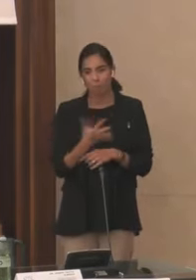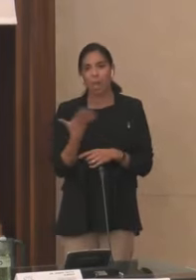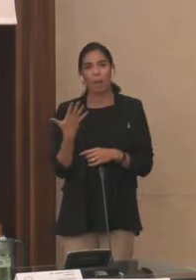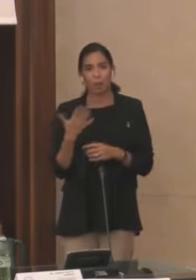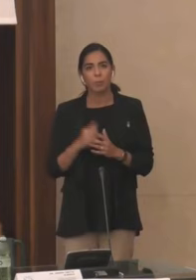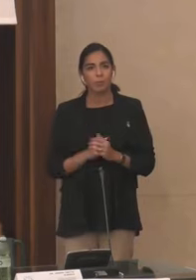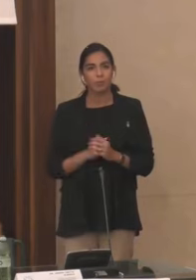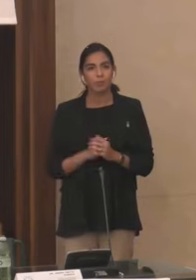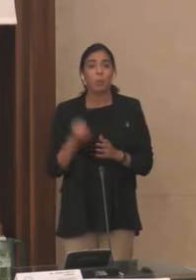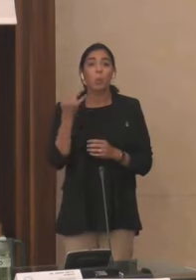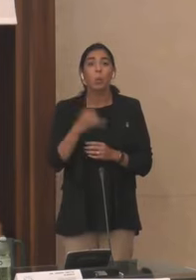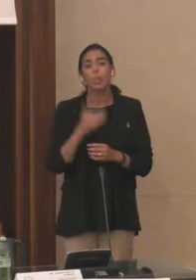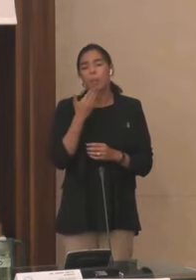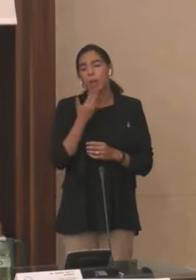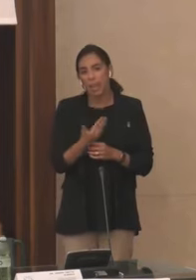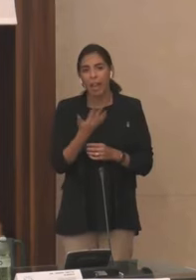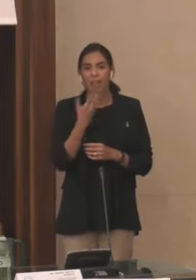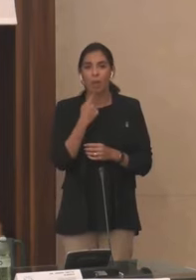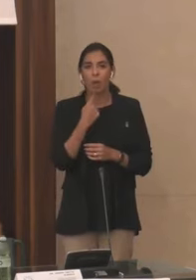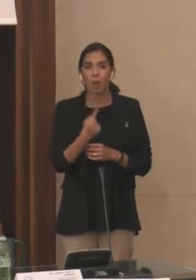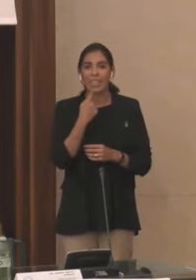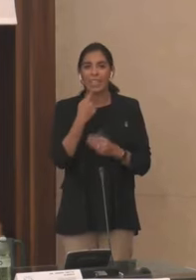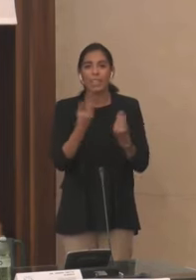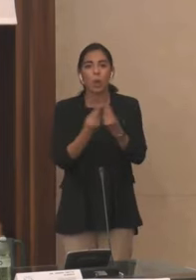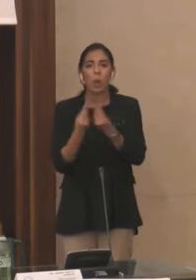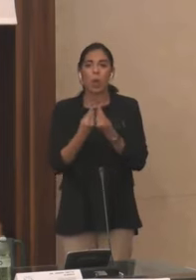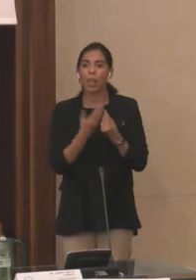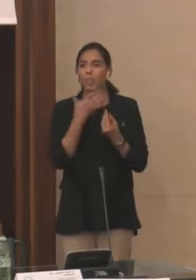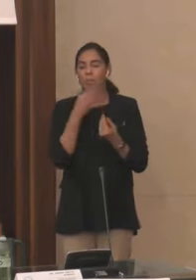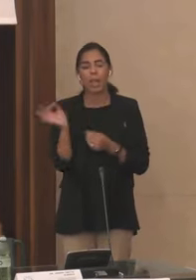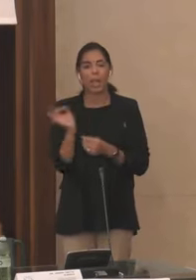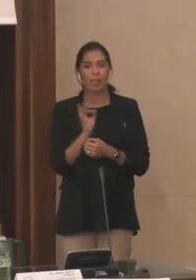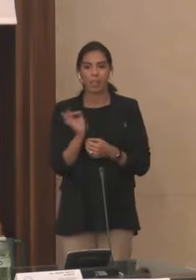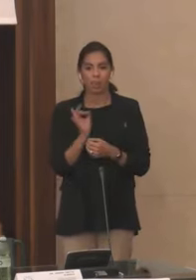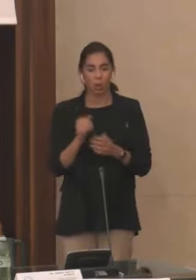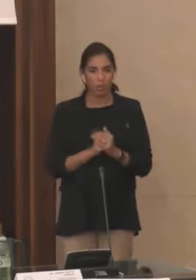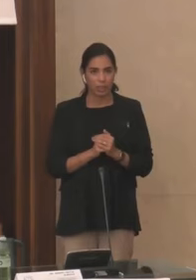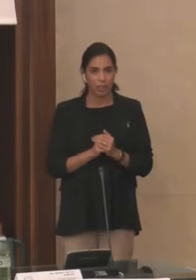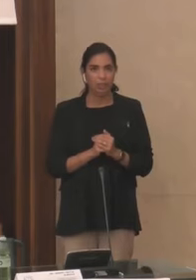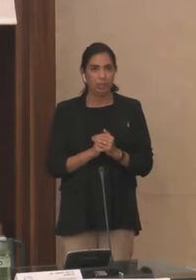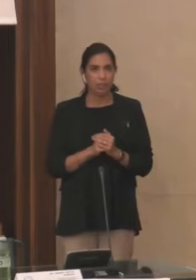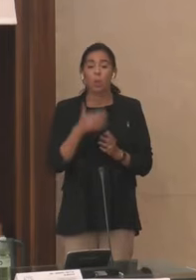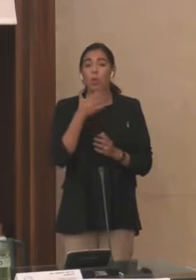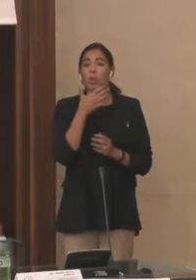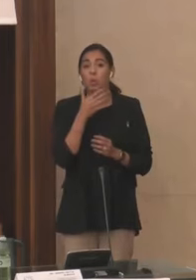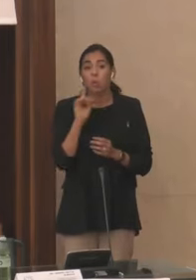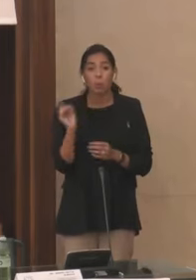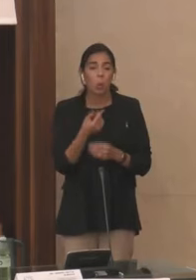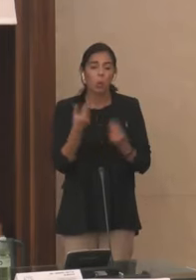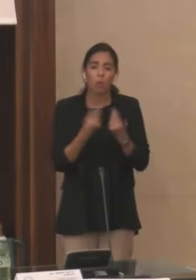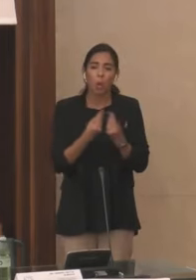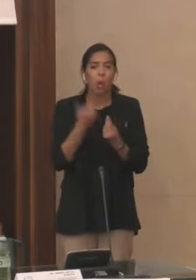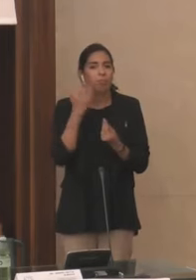riscoperto. Ultimo ringraziamento per i miei colleghi meravigliosi, sono colleghi, colleghe ed amici,